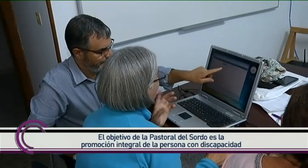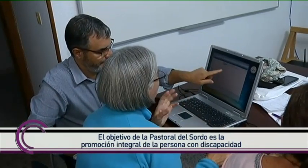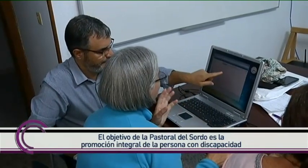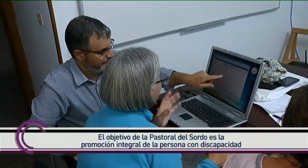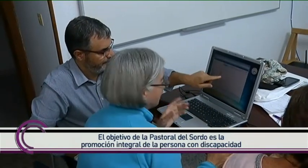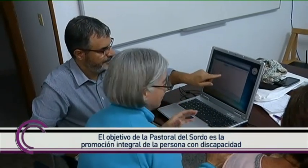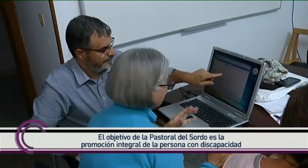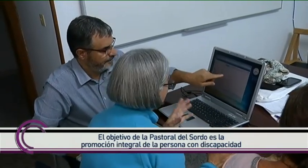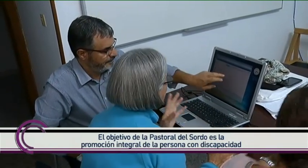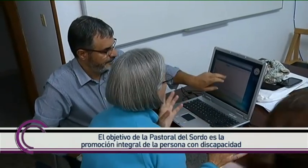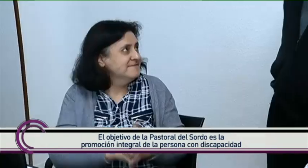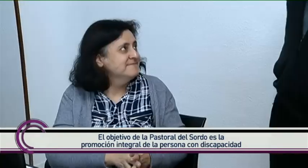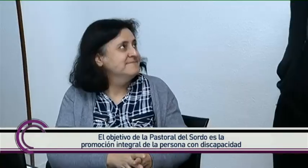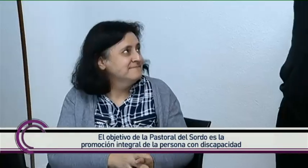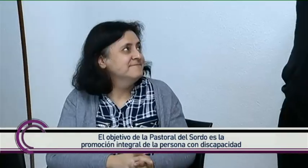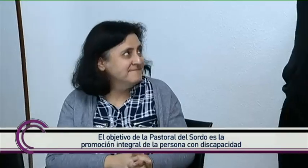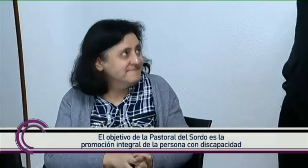siente con estas clases.